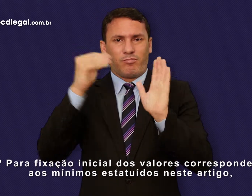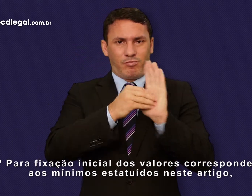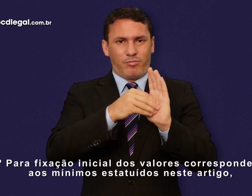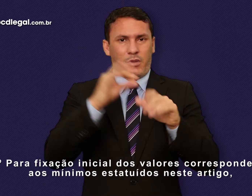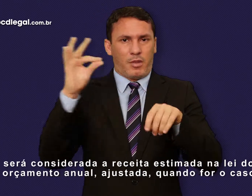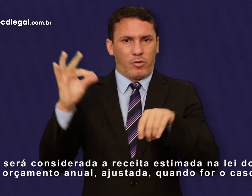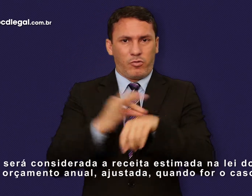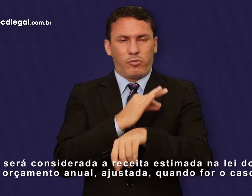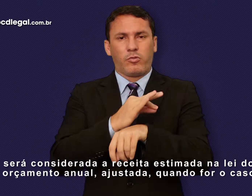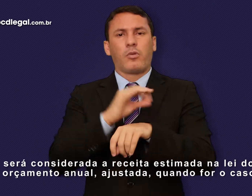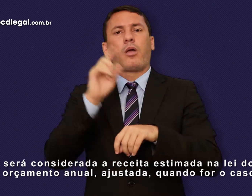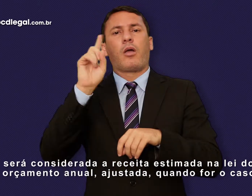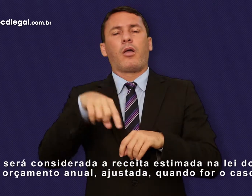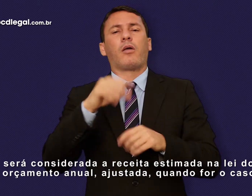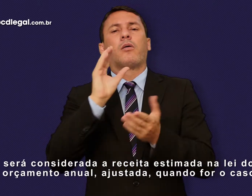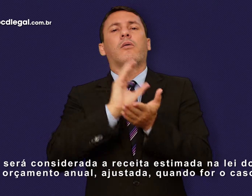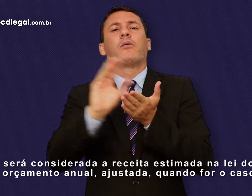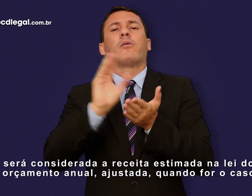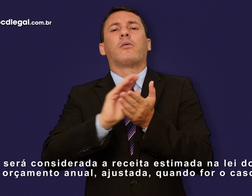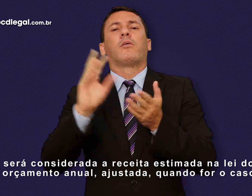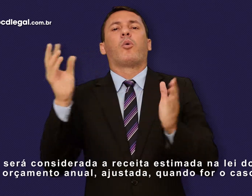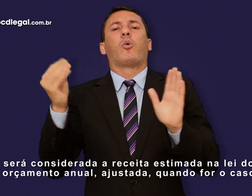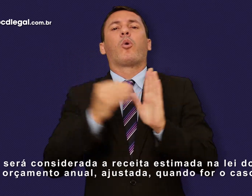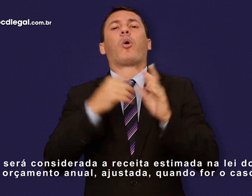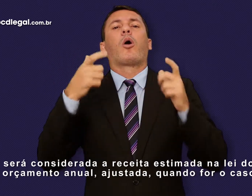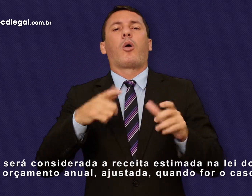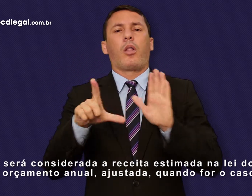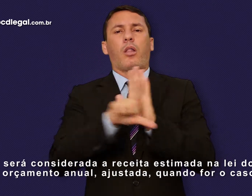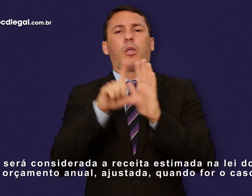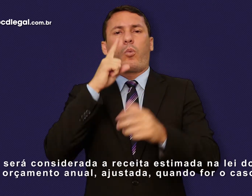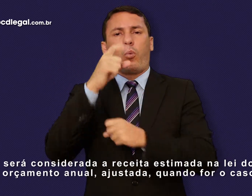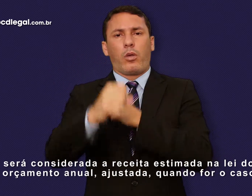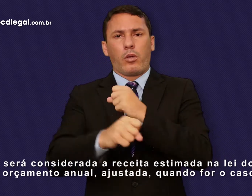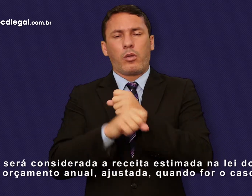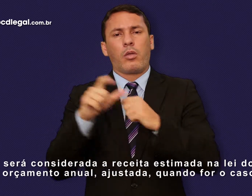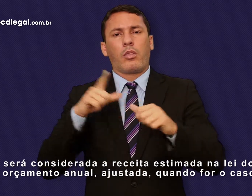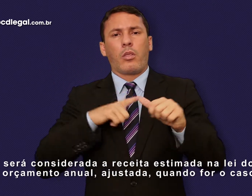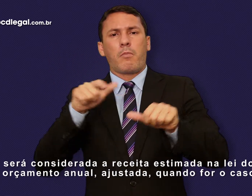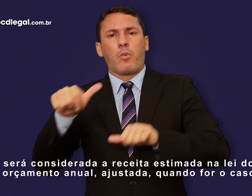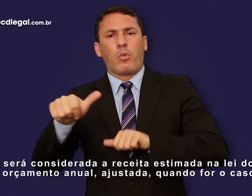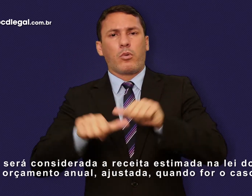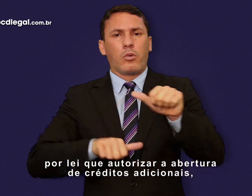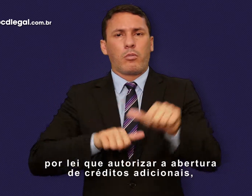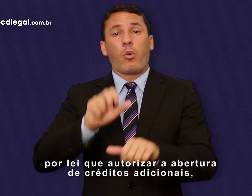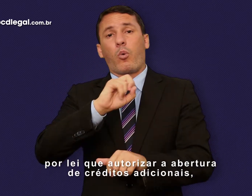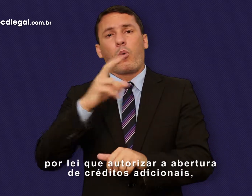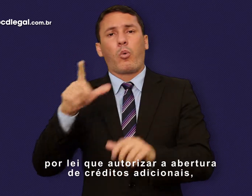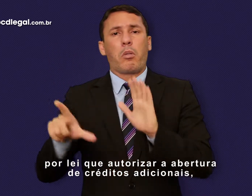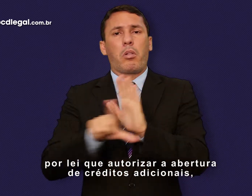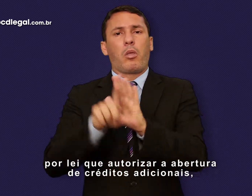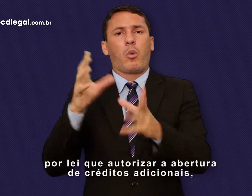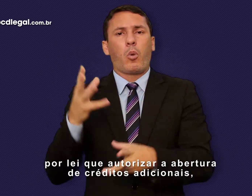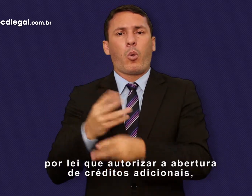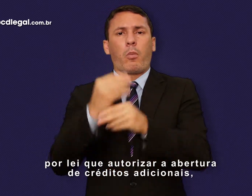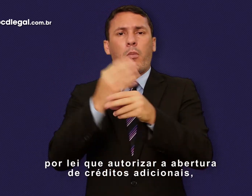artigo, será considerada a receita estimada na Lei do Orçamento Anual, ajustada, quando for o caso, por lei que autorizar a abertura